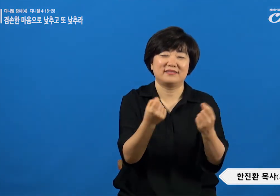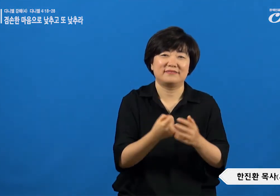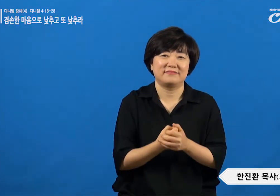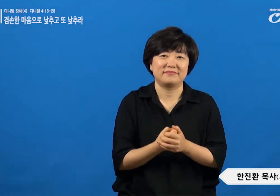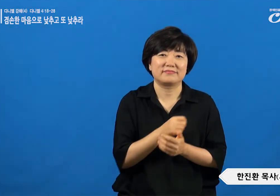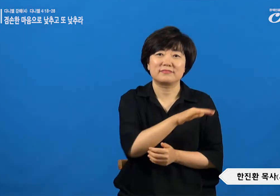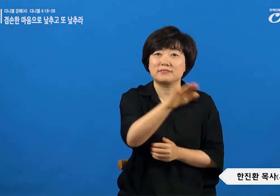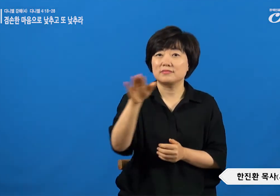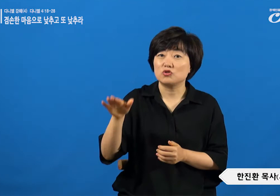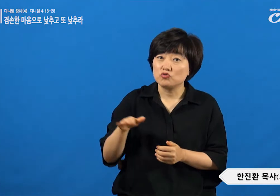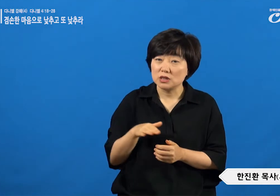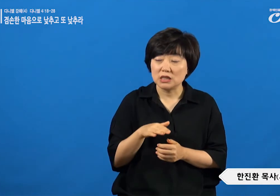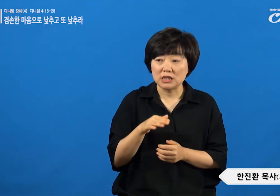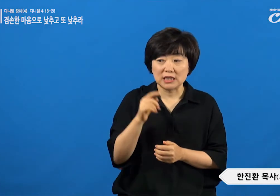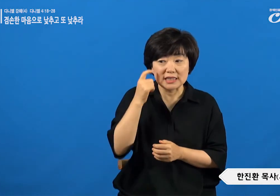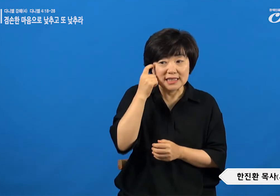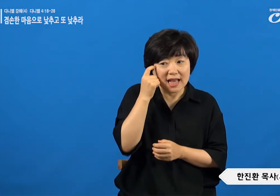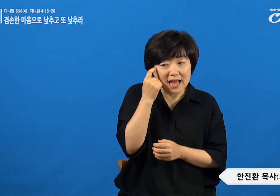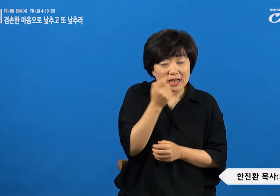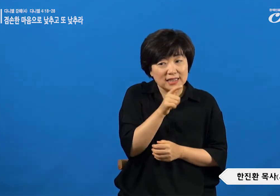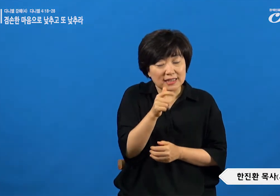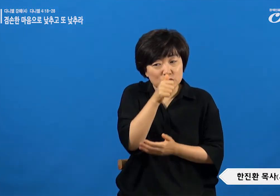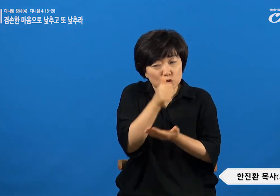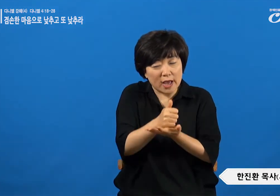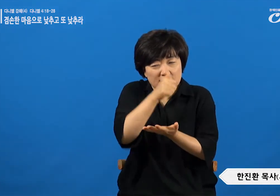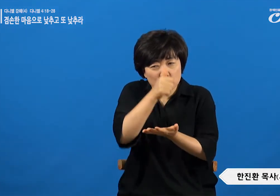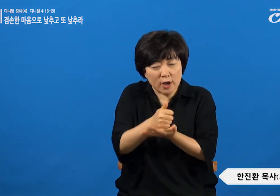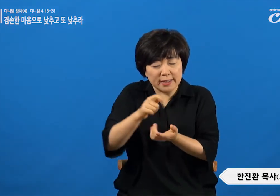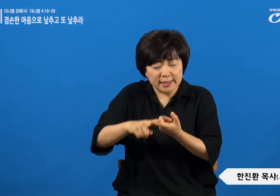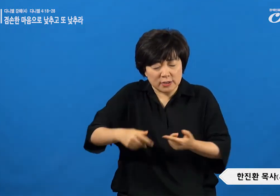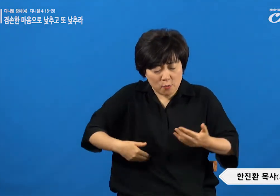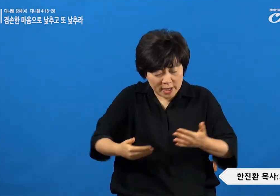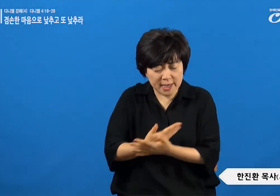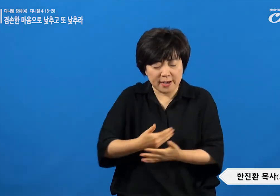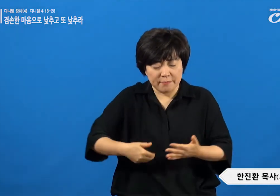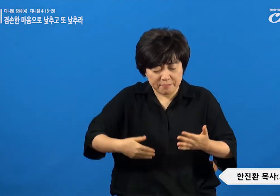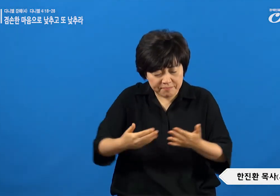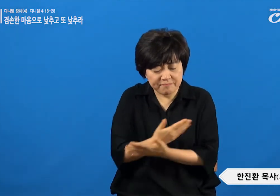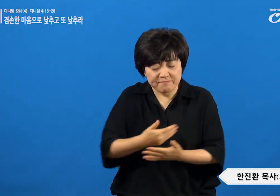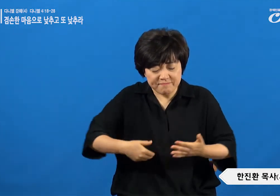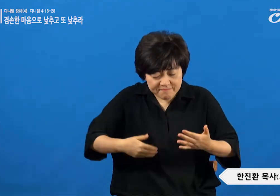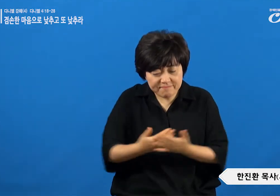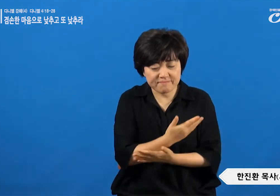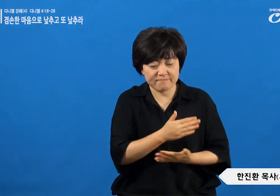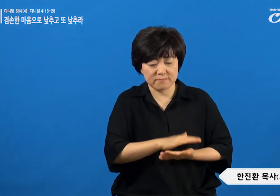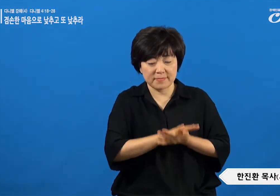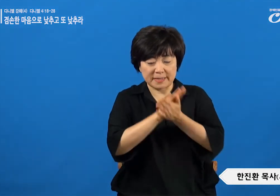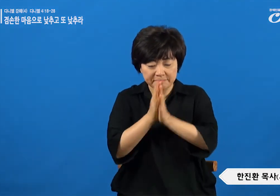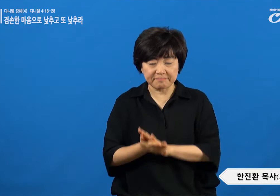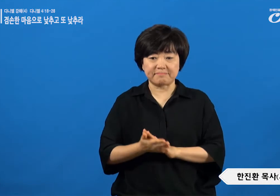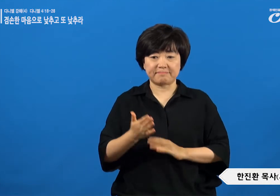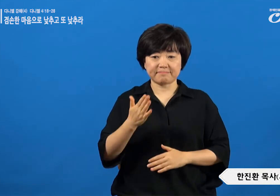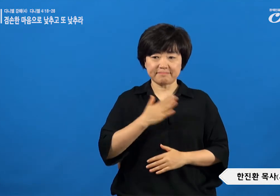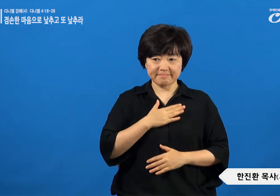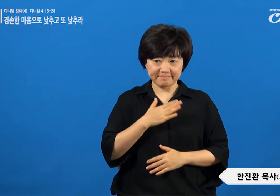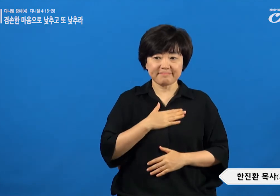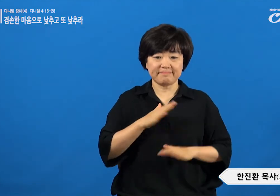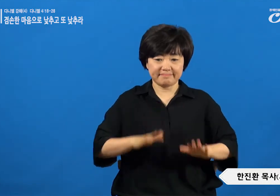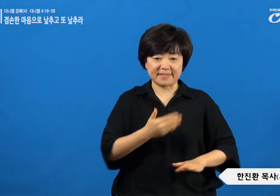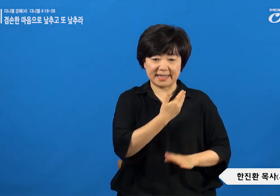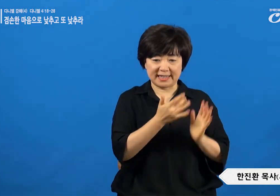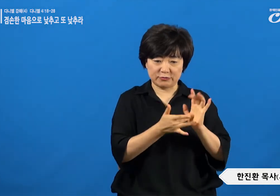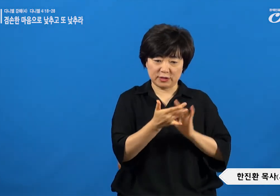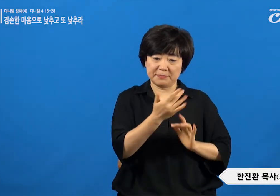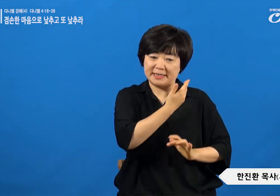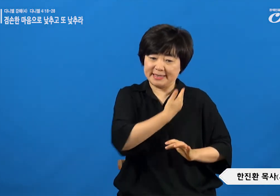마찬가지입니다. 우리도 생각나는 이런저런 죄들을 회개하고 그리고 변화되었습니다. 이제 예수님 제자로